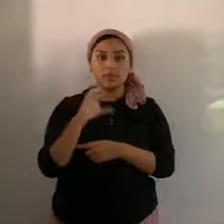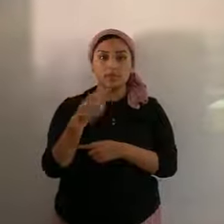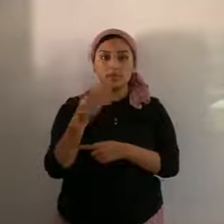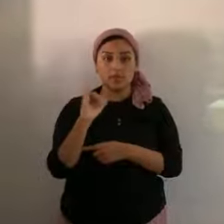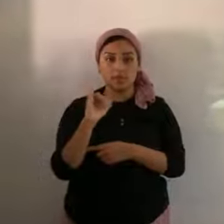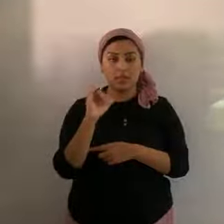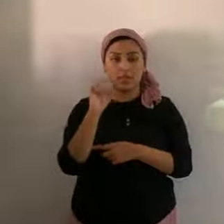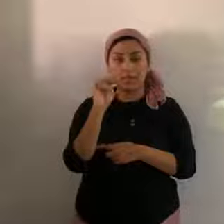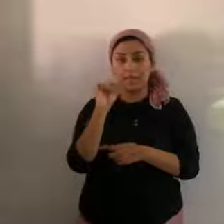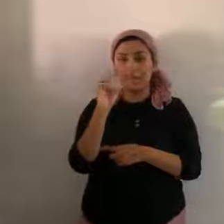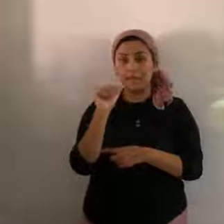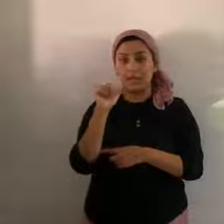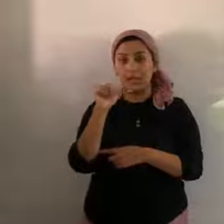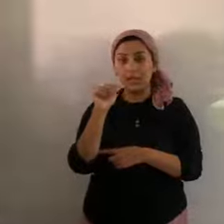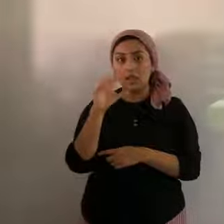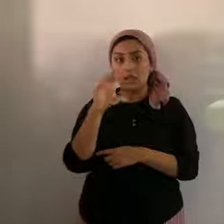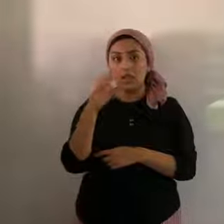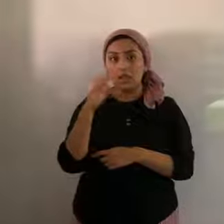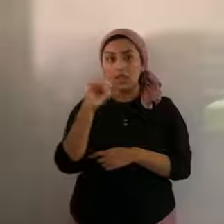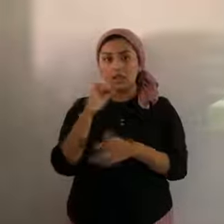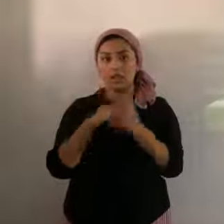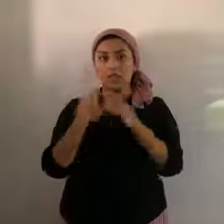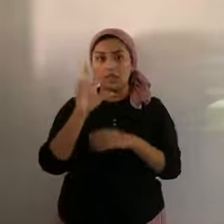Vamos a Malaquías, capítulo 3.